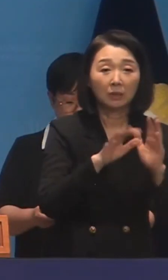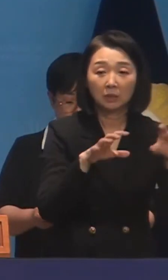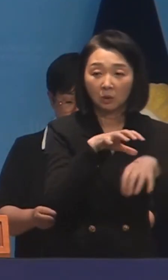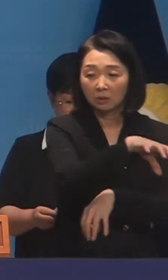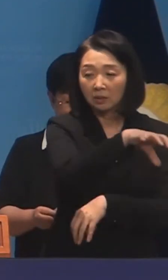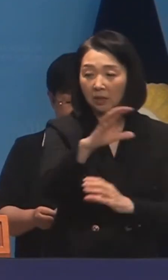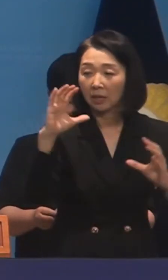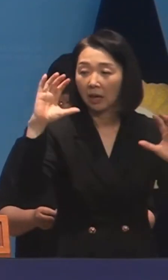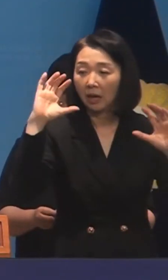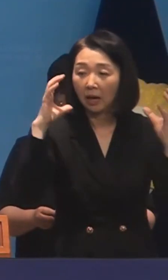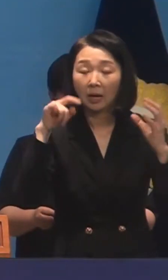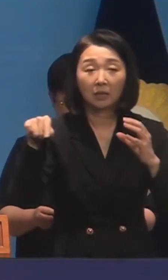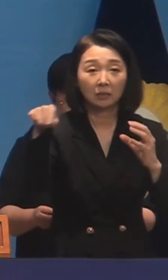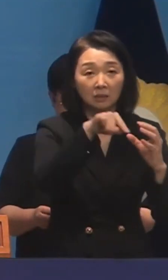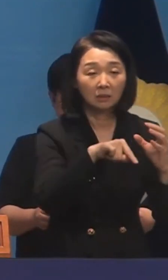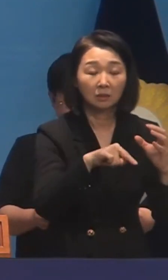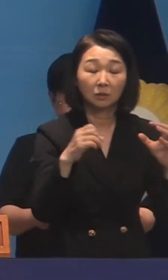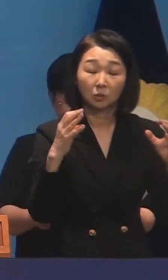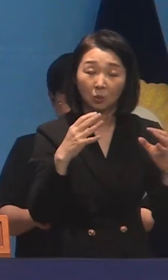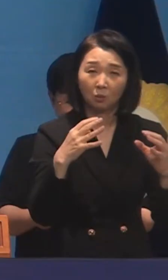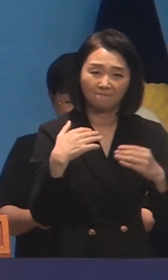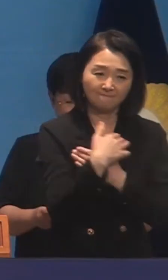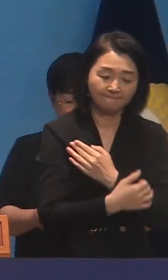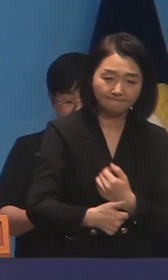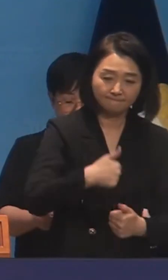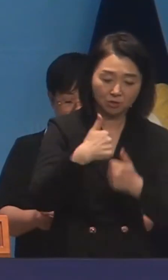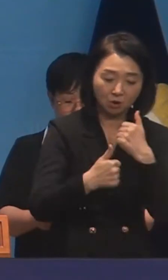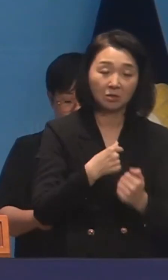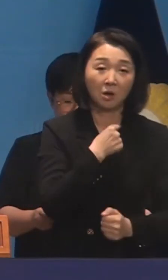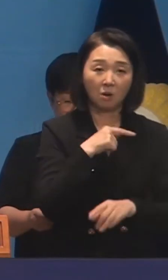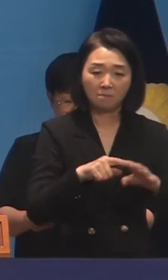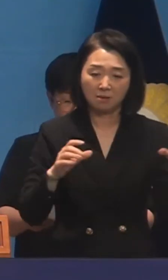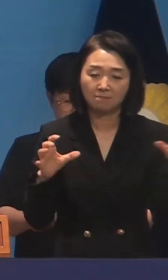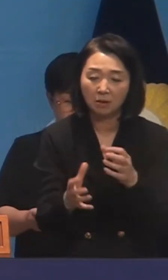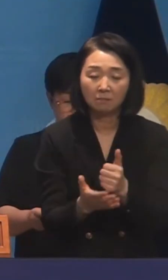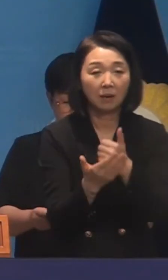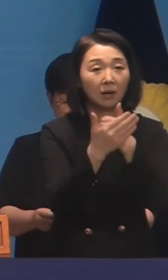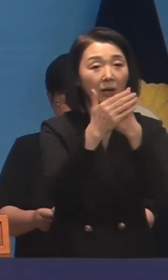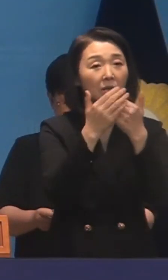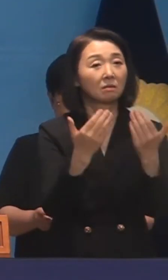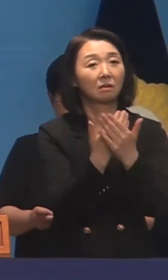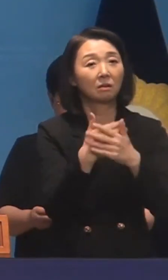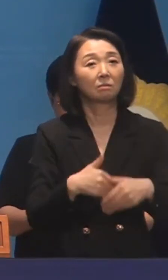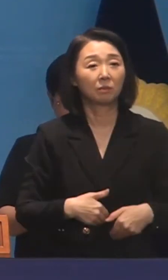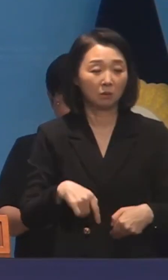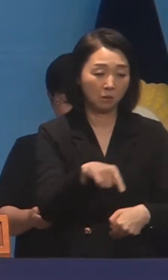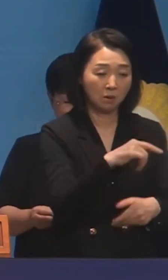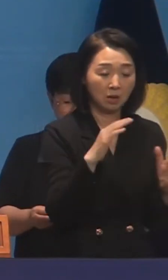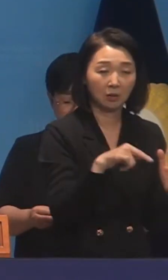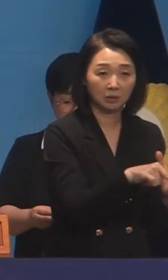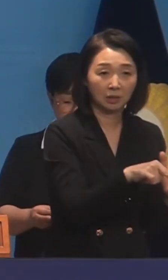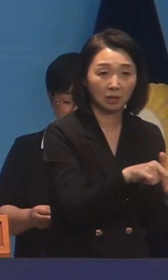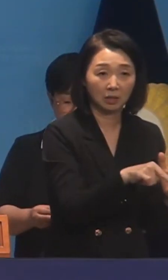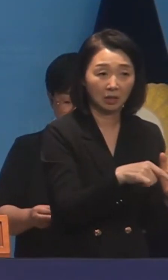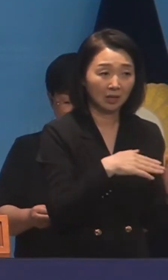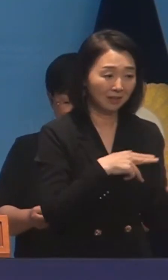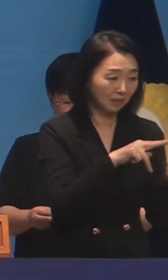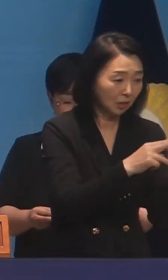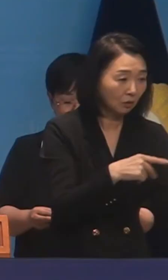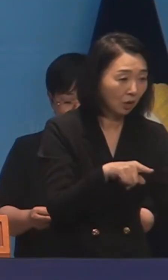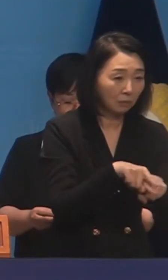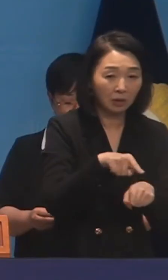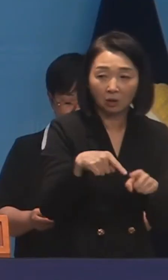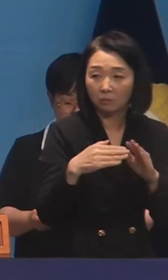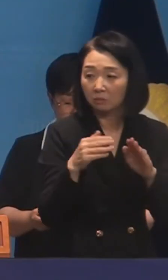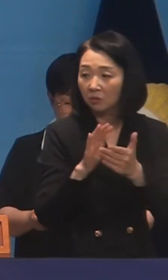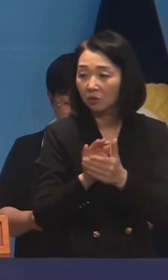세계 아이들과 건강한 경쟁을 하고 협력하고 발전해야 할 우리 아이들이 내 짝꿍과